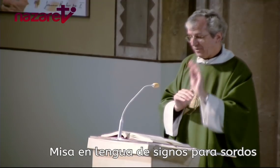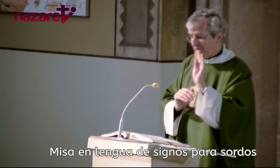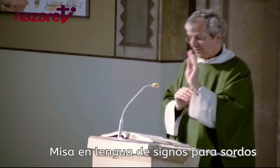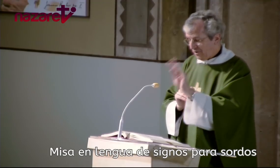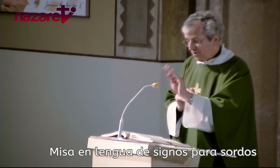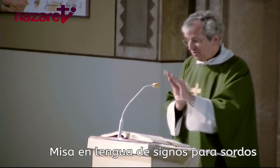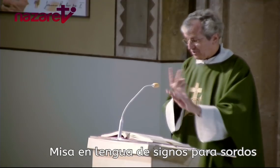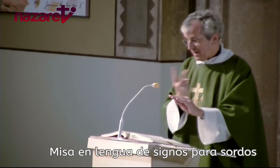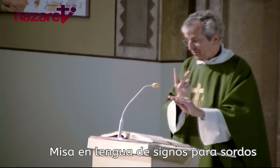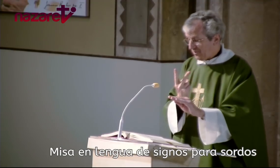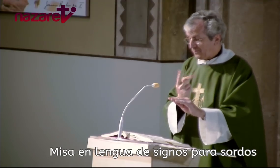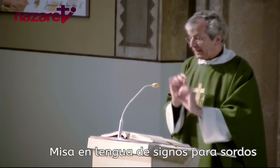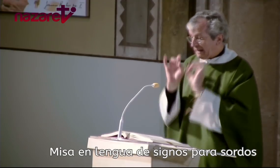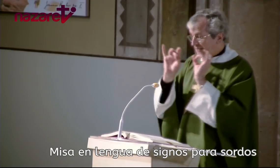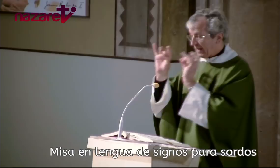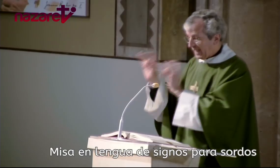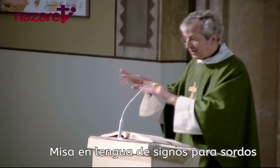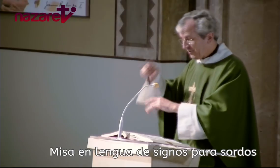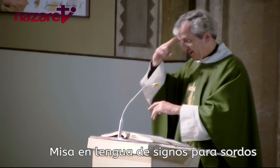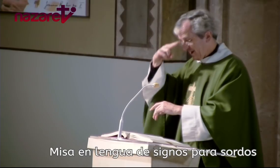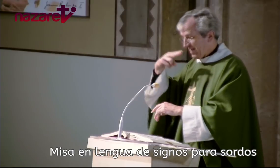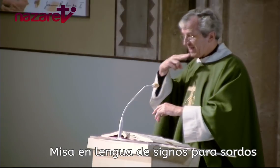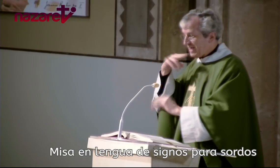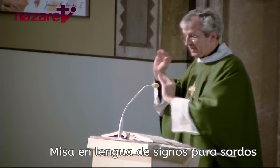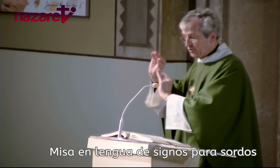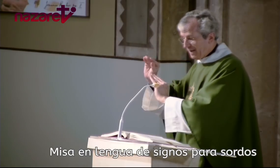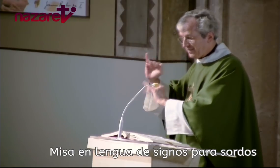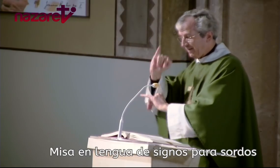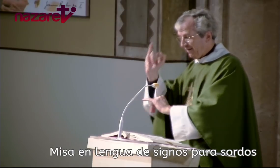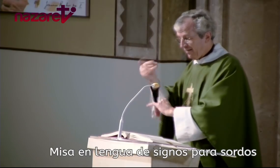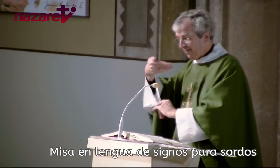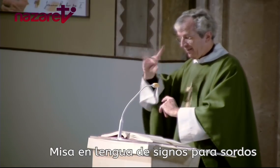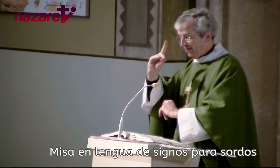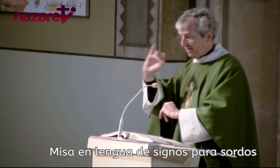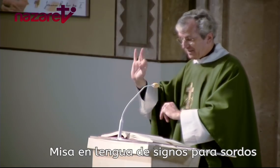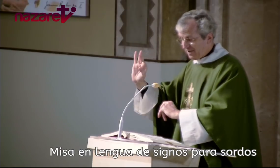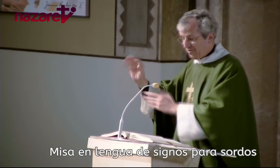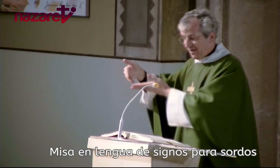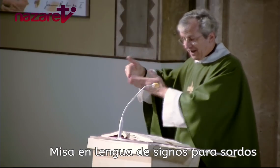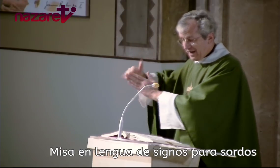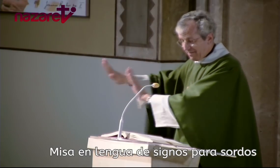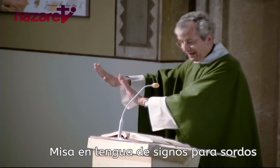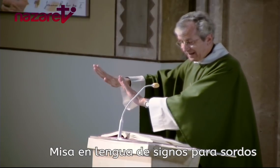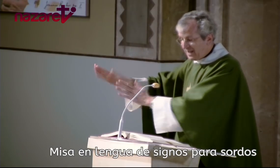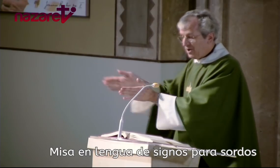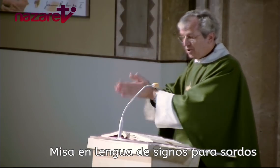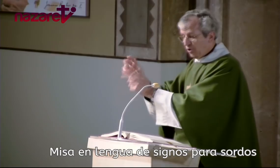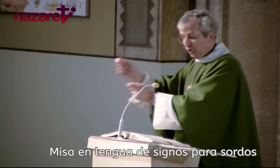continuación los llamó, dejaron a su padre Zebedeo en la barca con